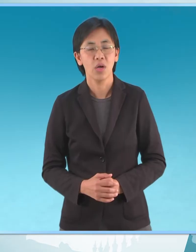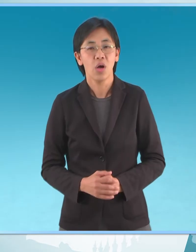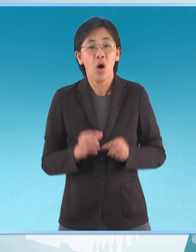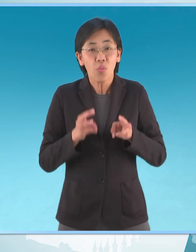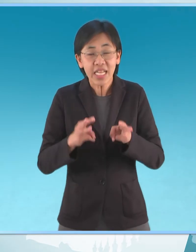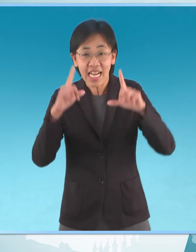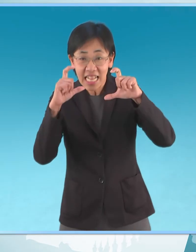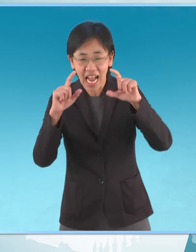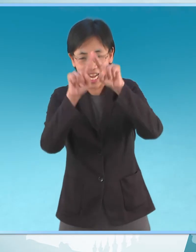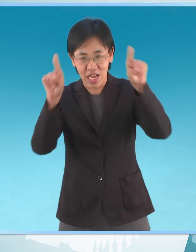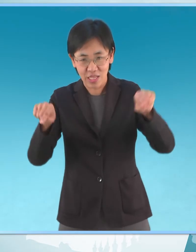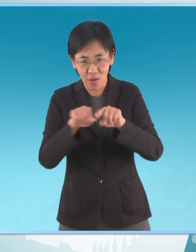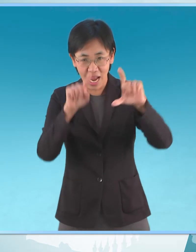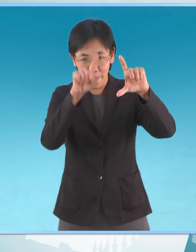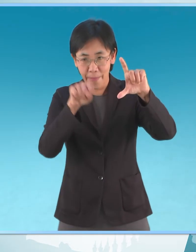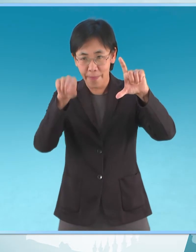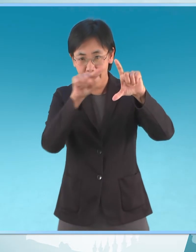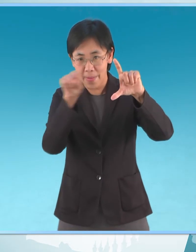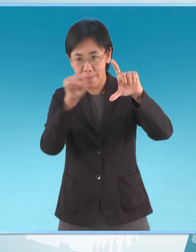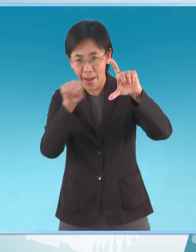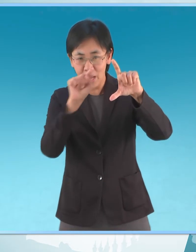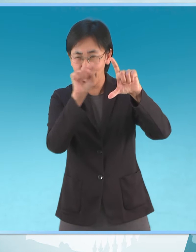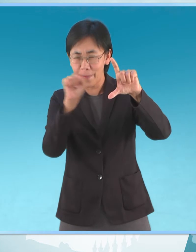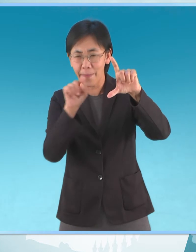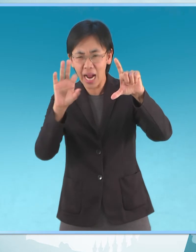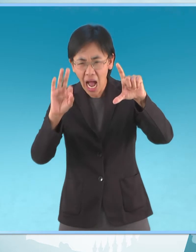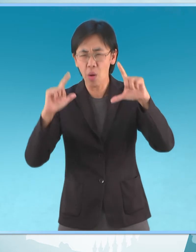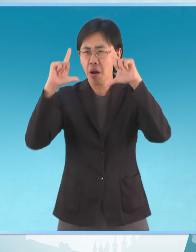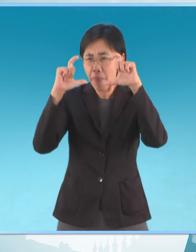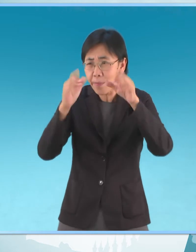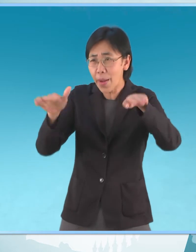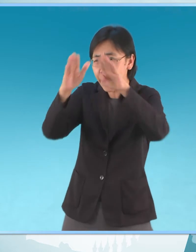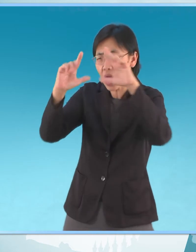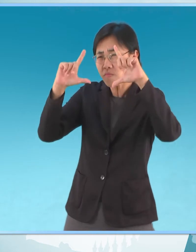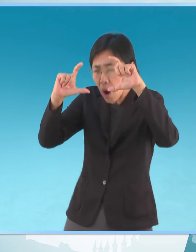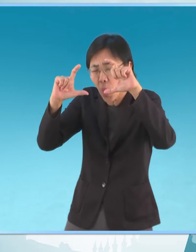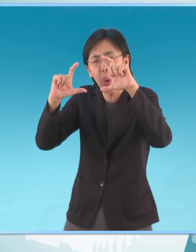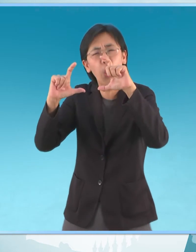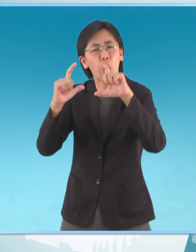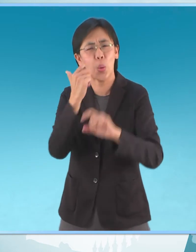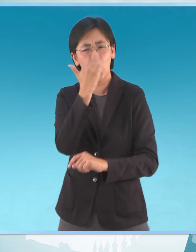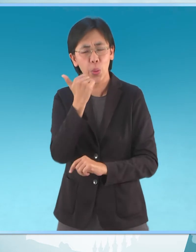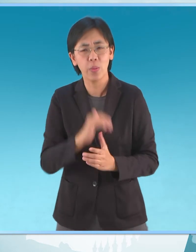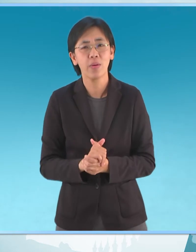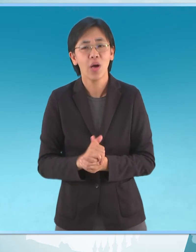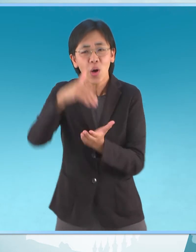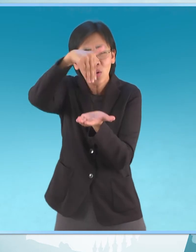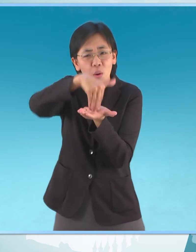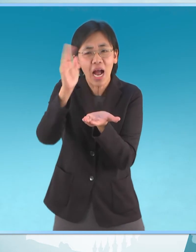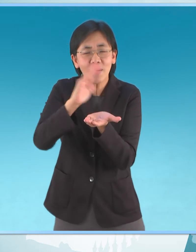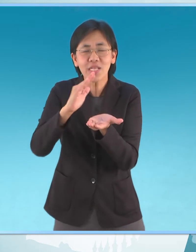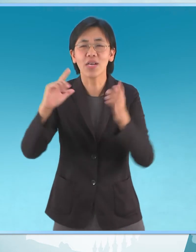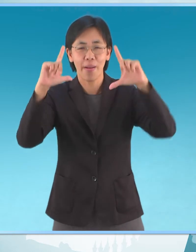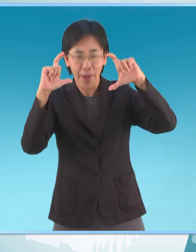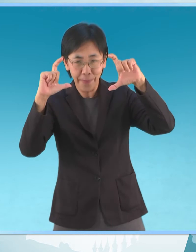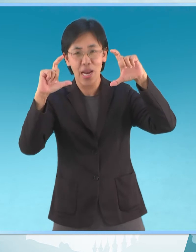เพื่อนๆครับการนำเอาเทคนิคเรื่องของจุดตัด9ช่องมาใช้เนี่ยทำให้ผมได้ภาพพระธาตุที่สวยงามลงตัวมากเลยนะครับถึงแม้ว่าในภาพนี้